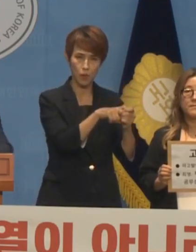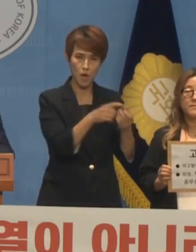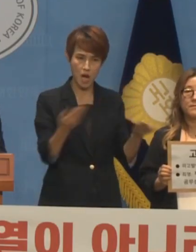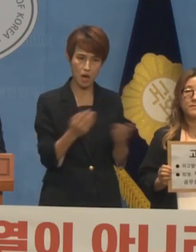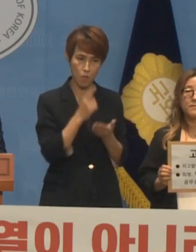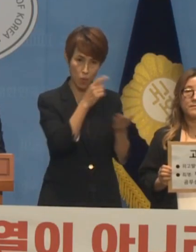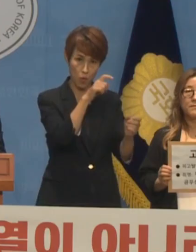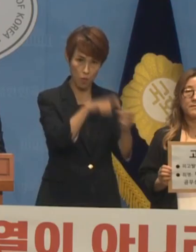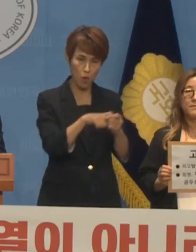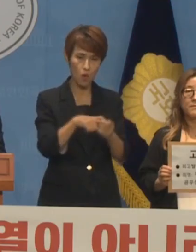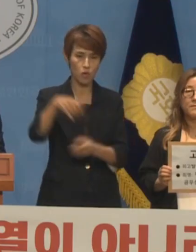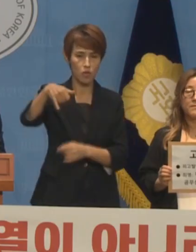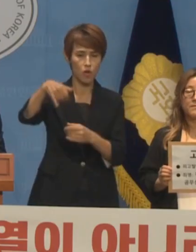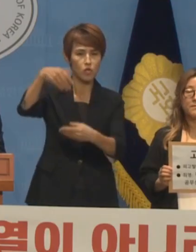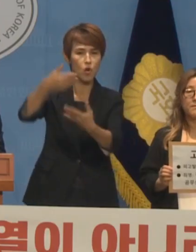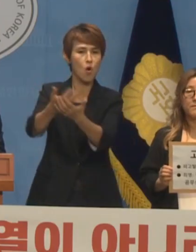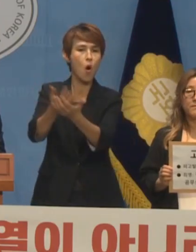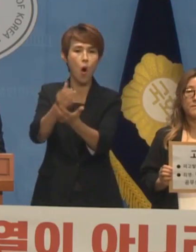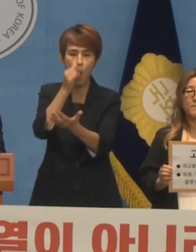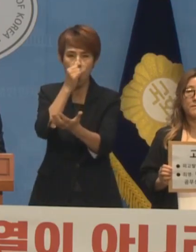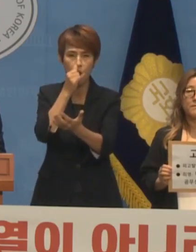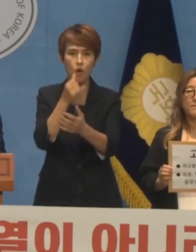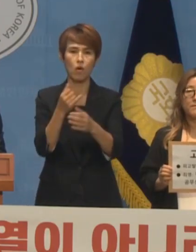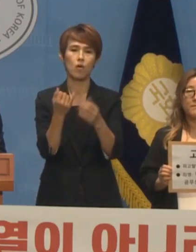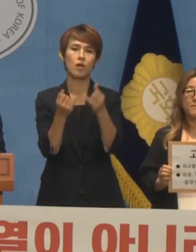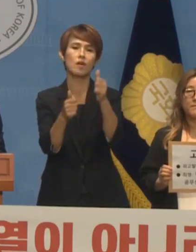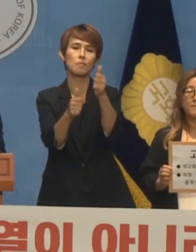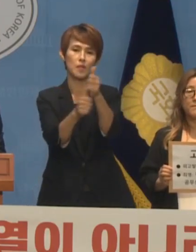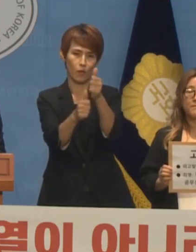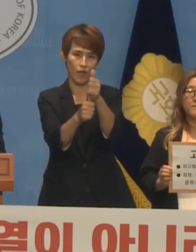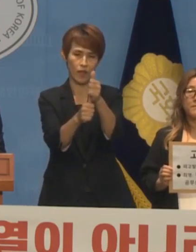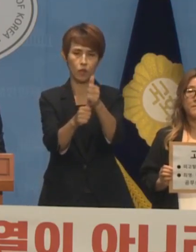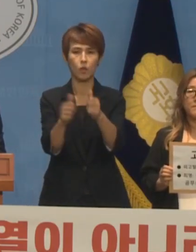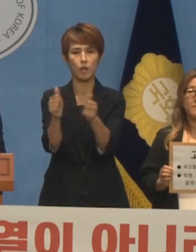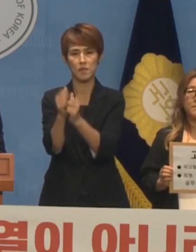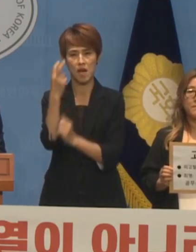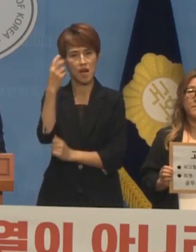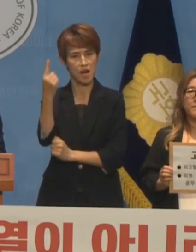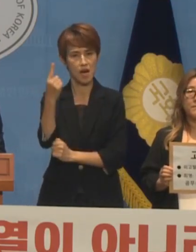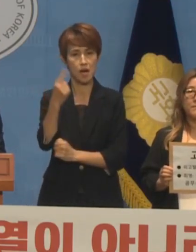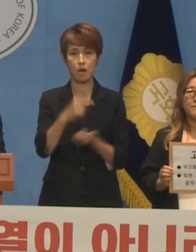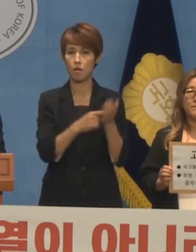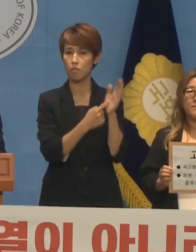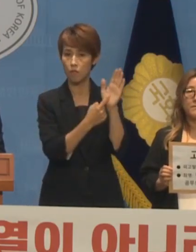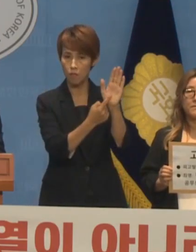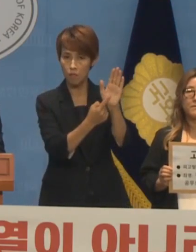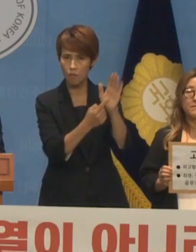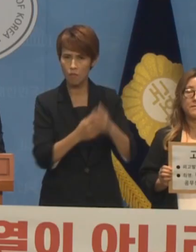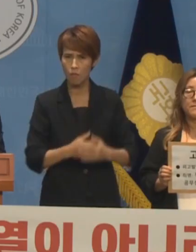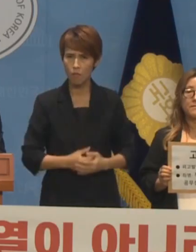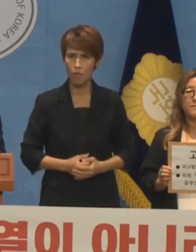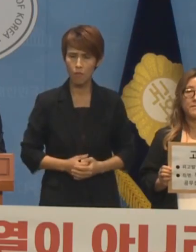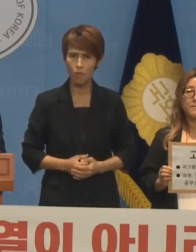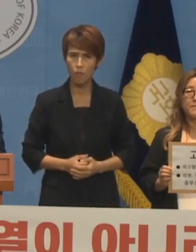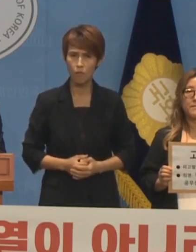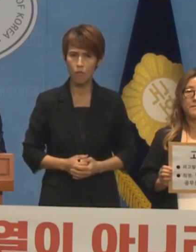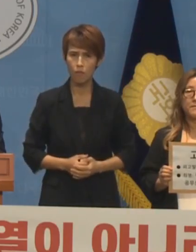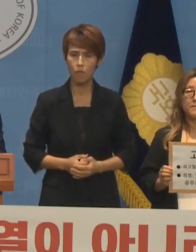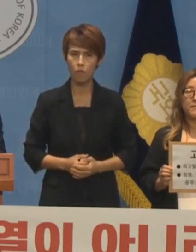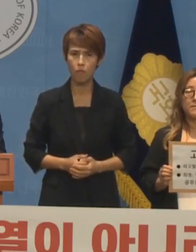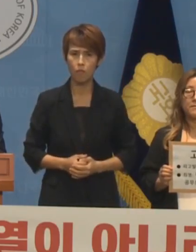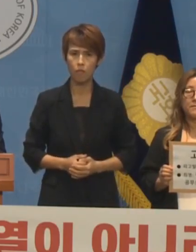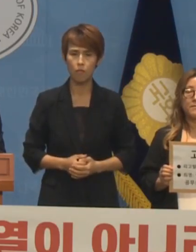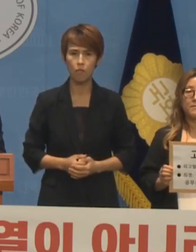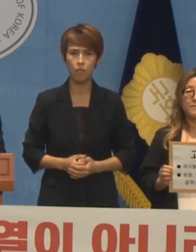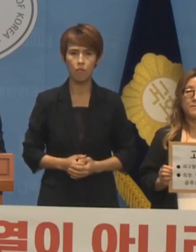안에 서류를 담고 대기하던 여비서관들과 남자 경호원이었다고 국민들에게 해명했습니다. 그렇다면